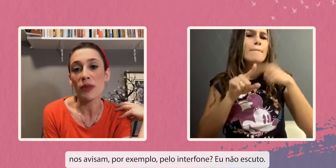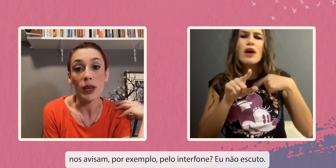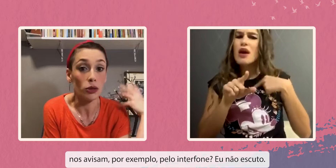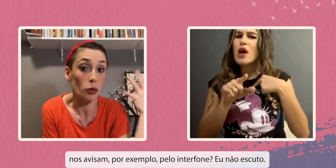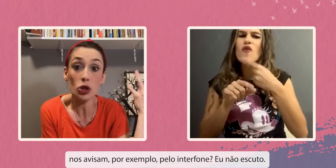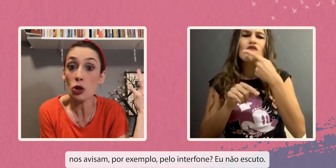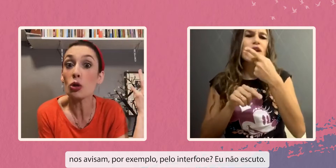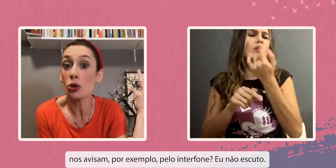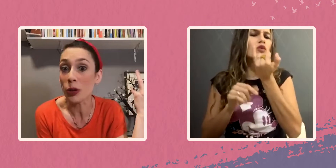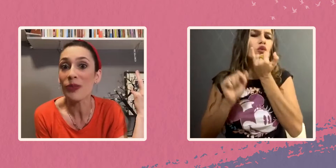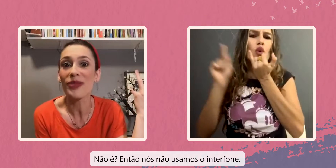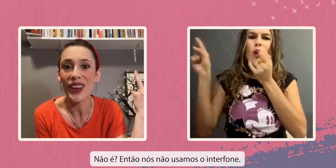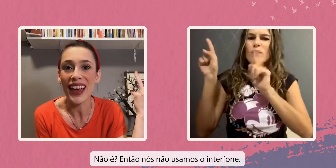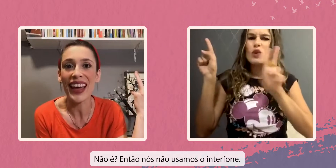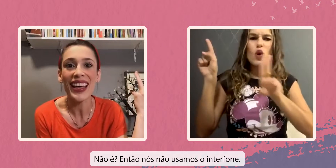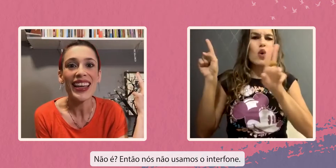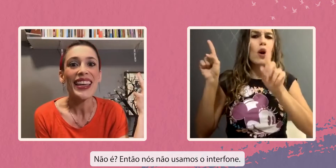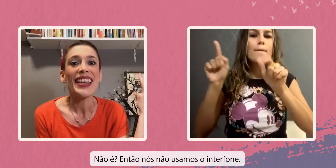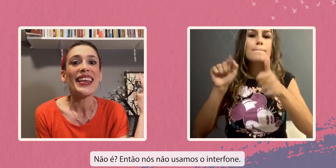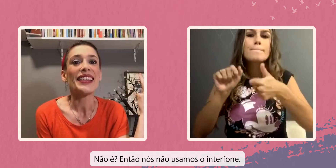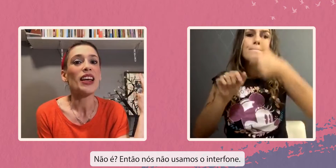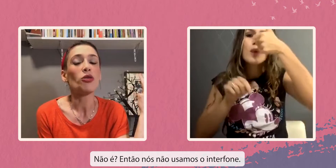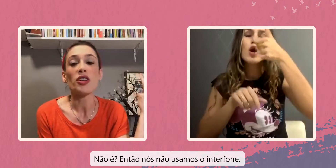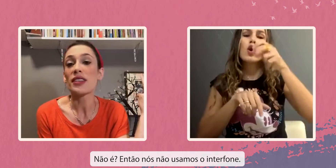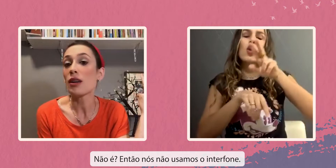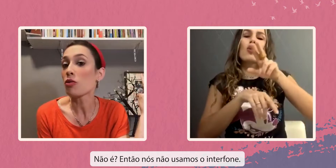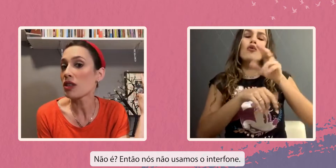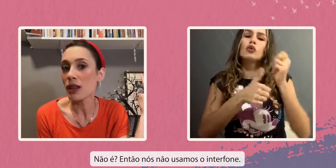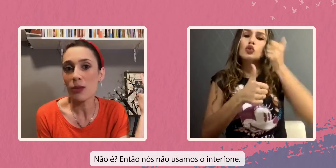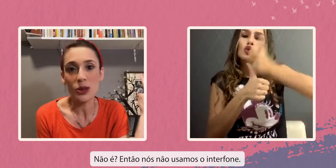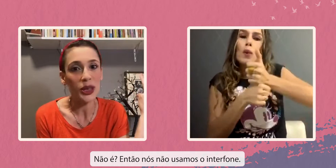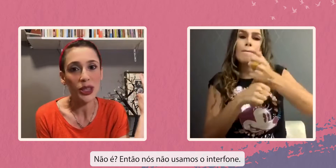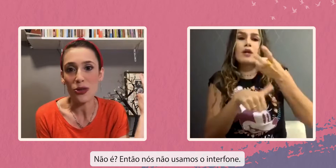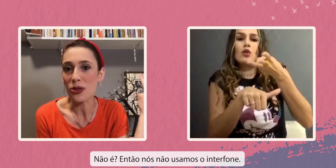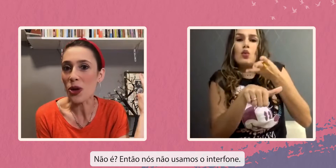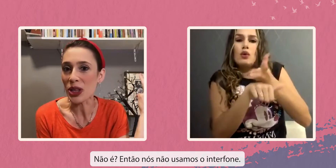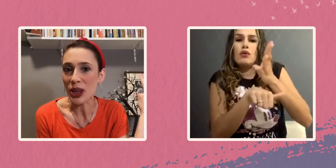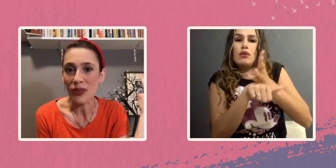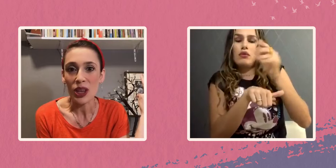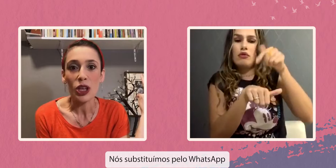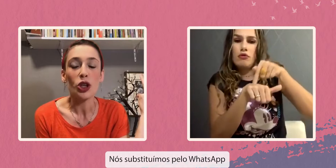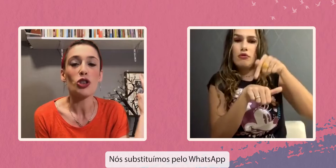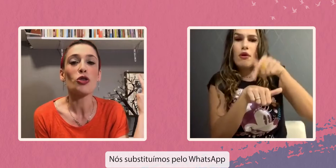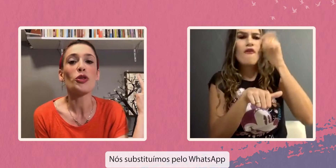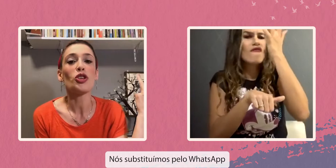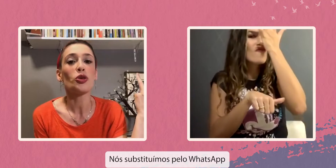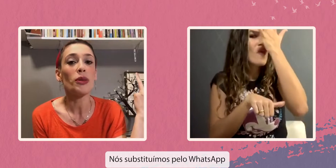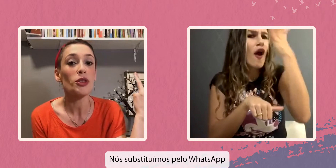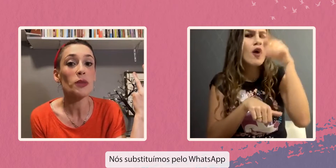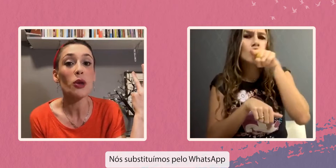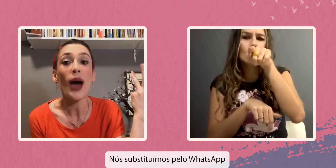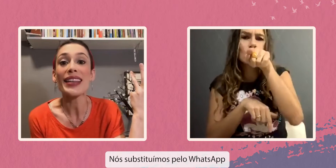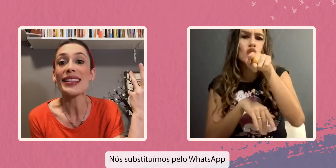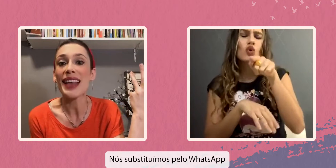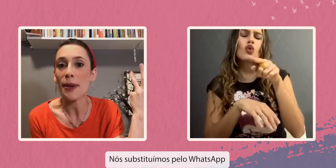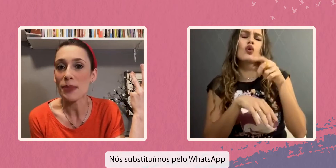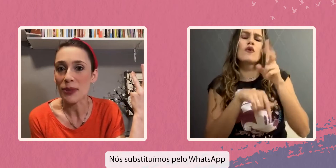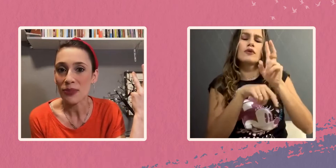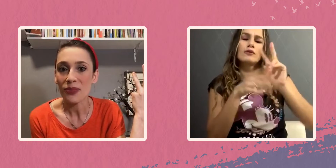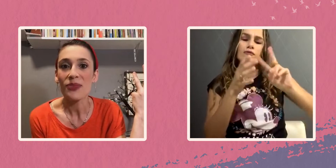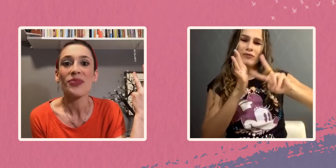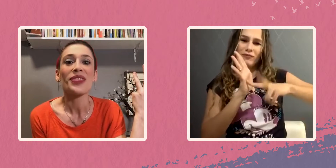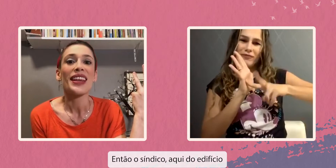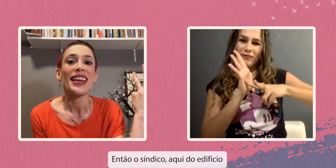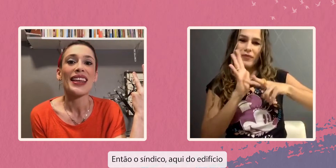interfone, eu escuto, não é? Então, nós não usamos o interfone, nós substituímos pelo